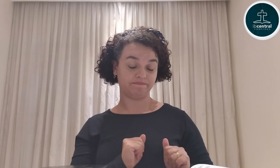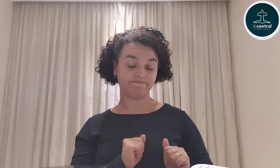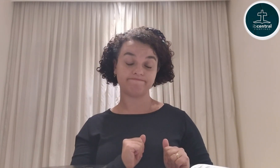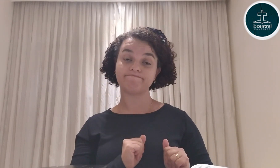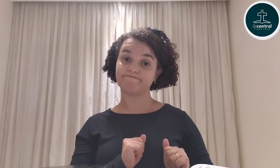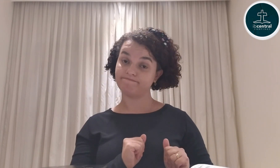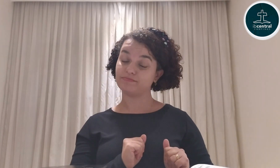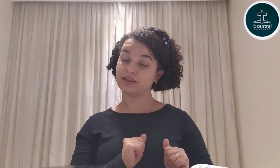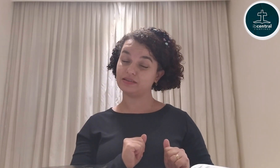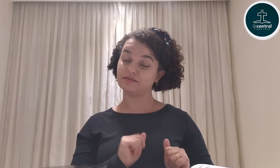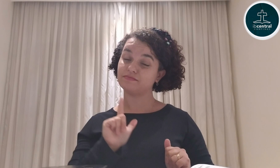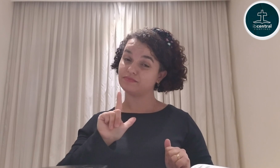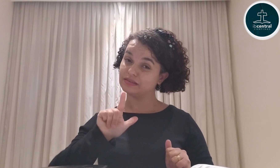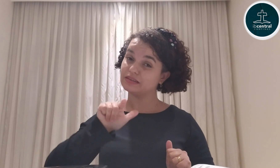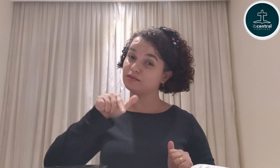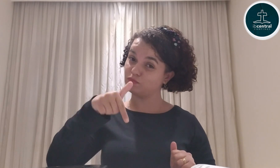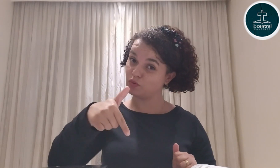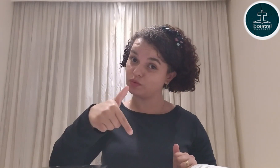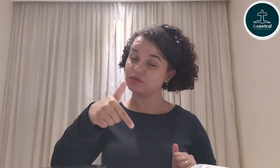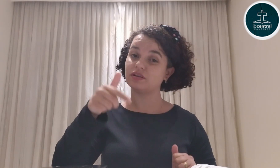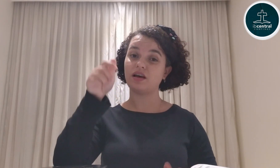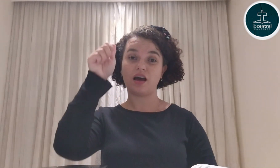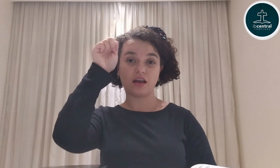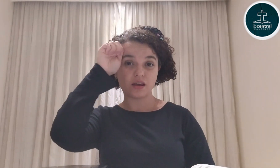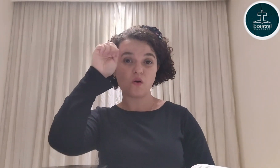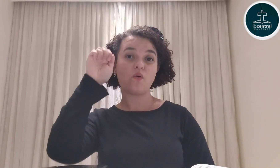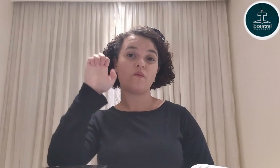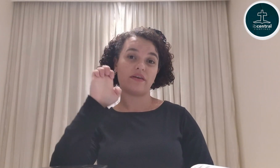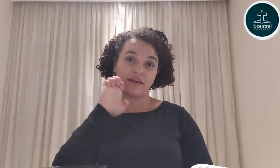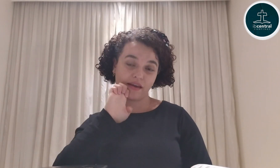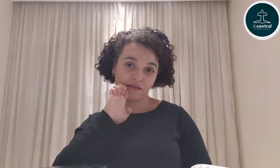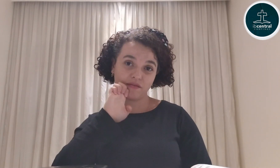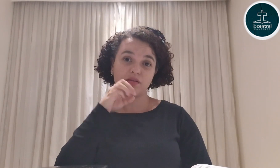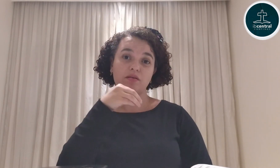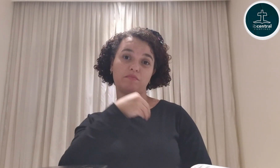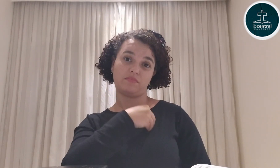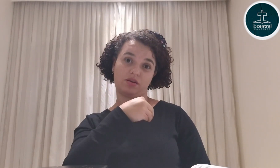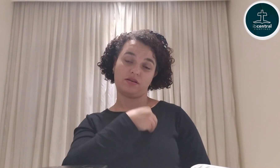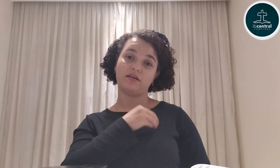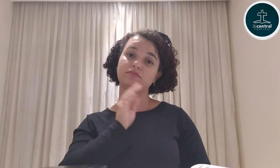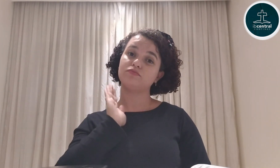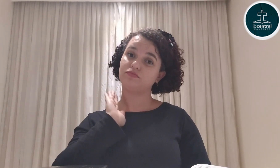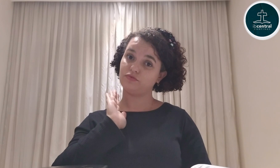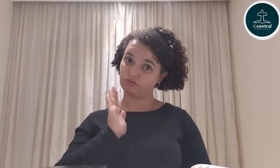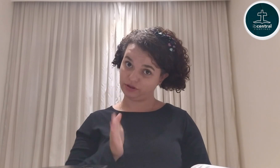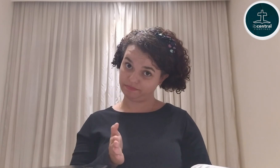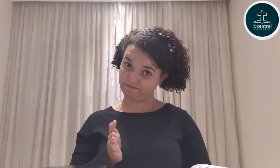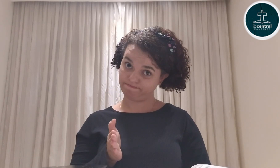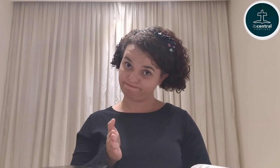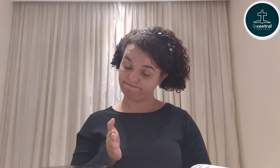vida limpa. Mas depois, Adão e Eva pecaram.